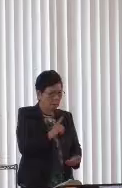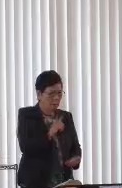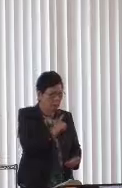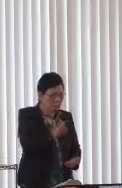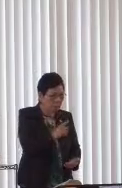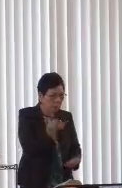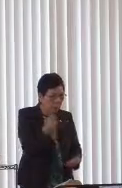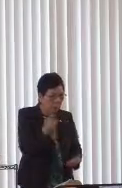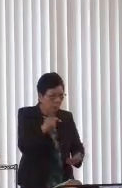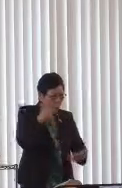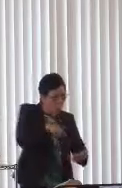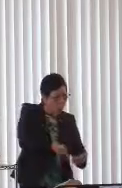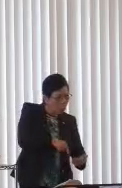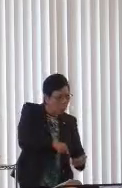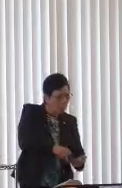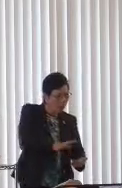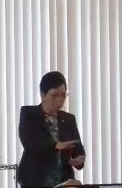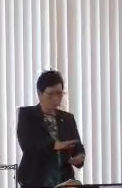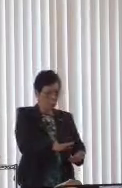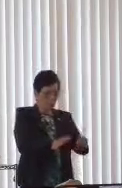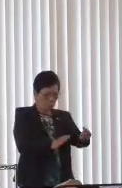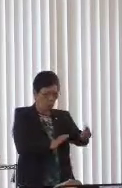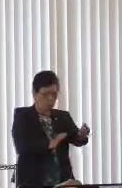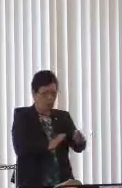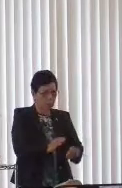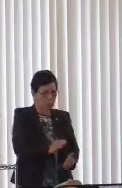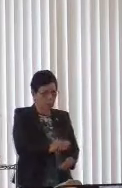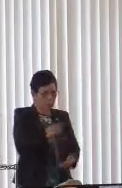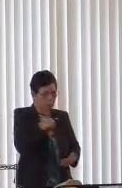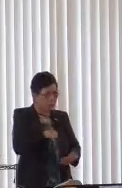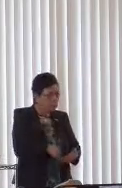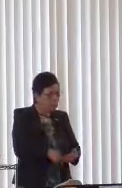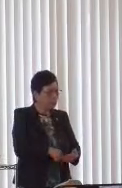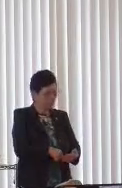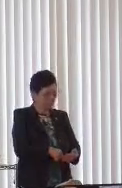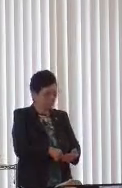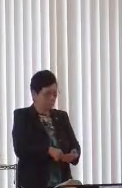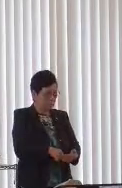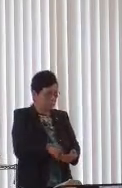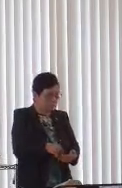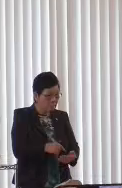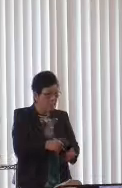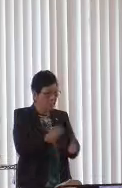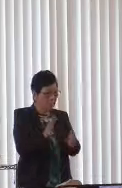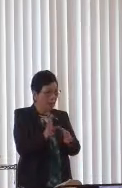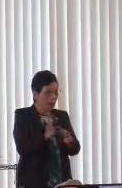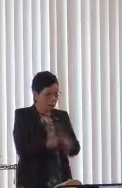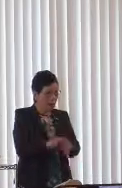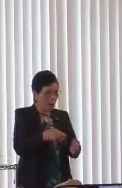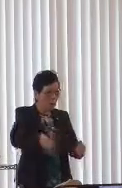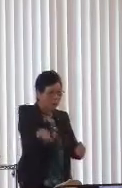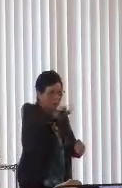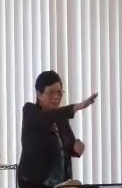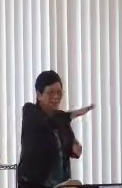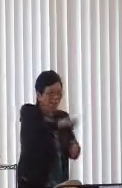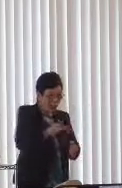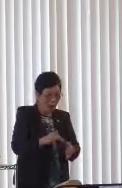だからこれはすぐに切れてしまうんです。すぐになくなっちゃうんです。だから私たちはこ